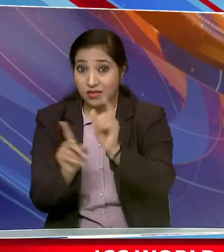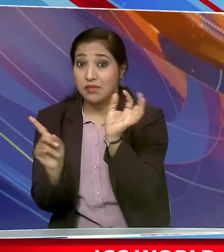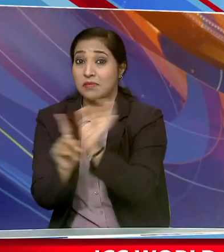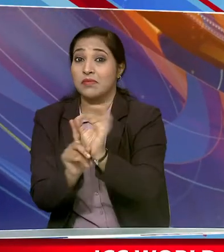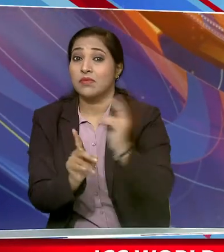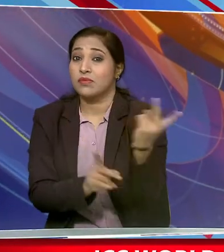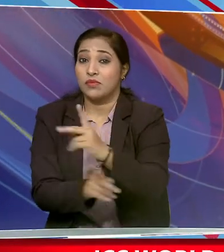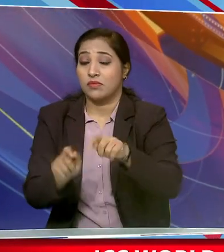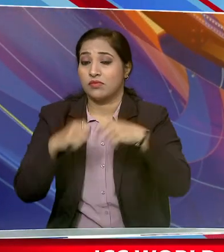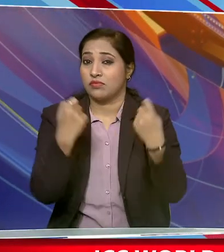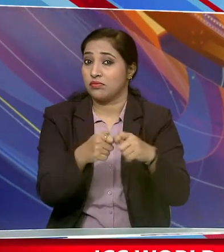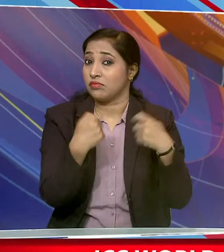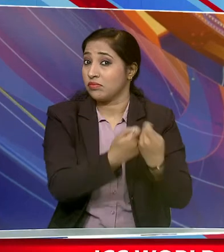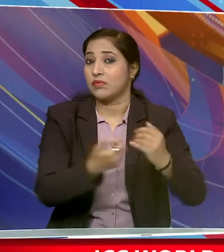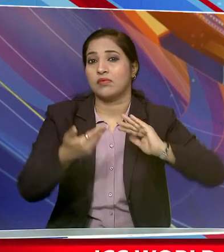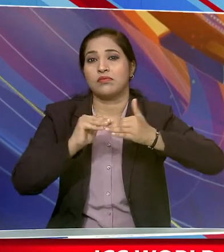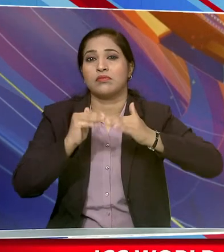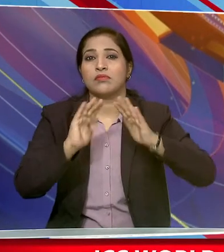पाकिस्तान।